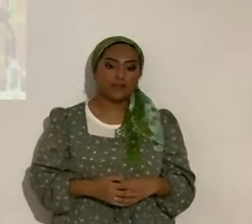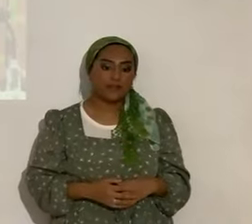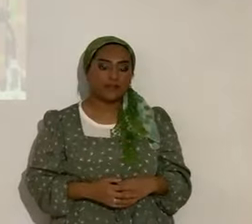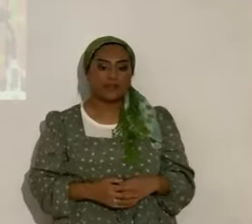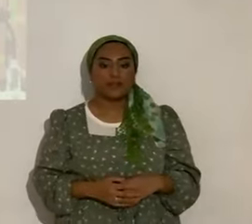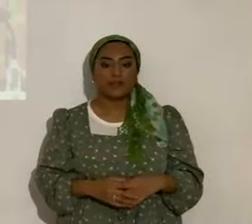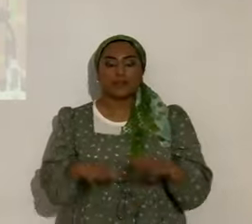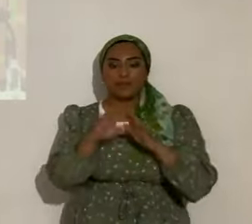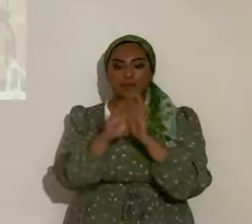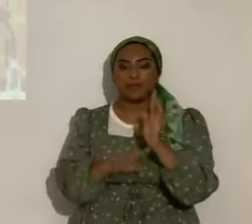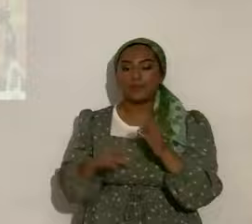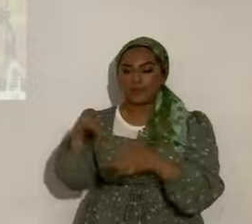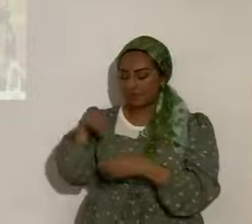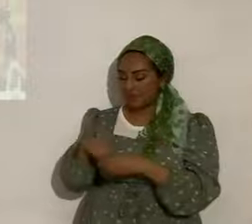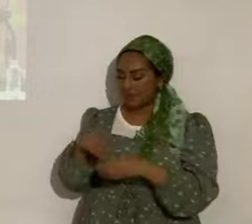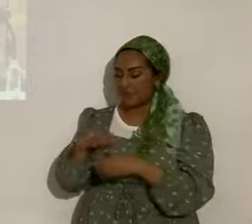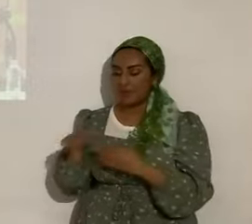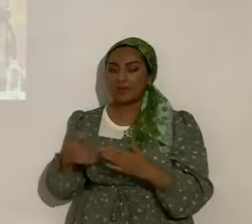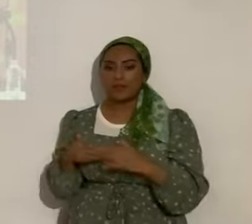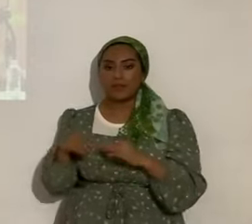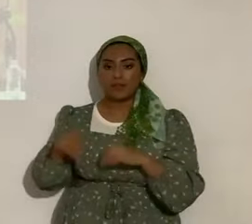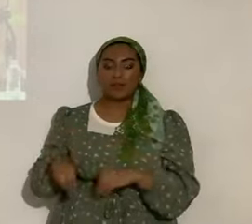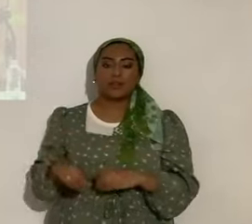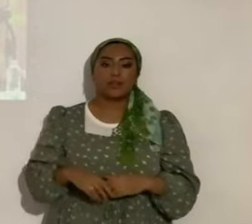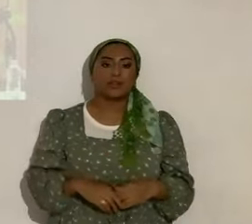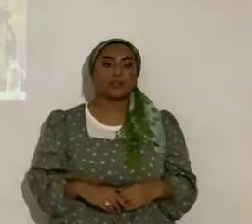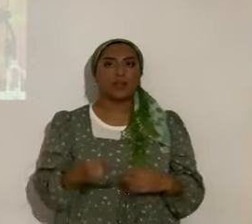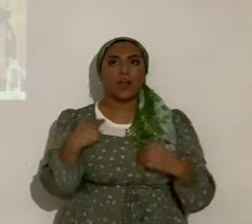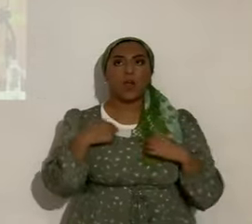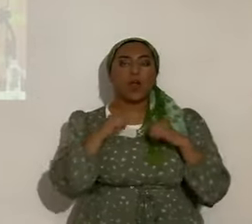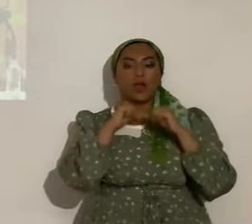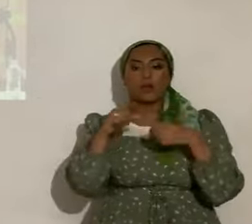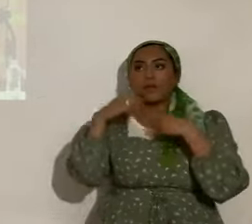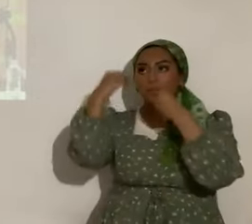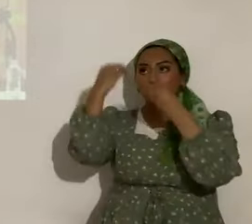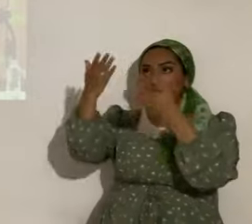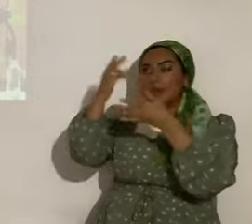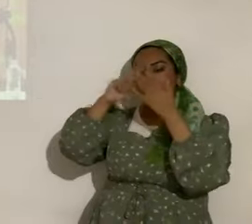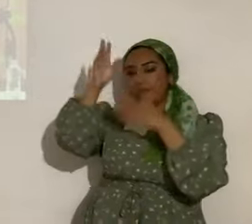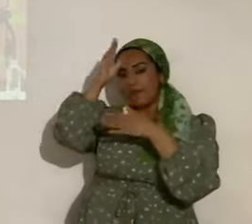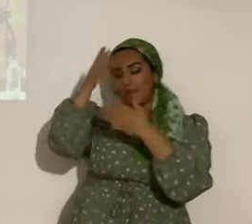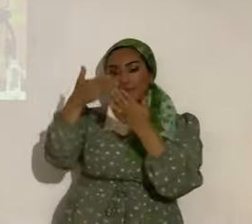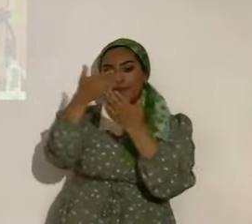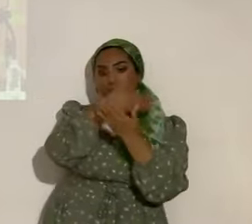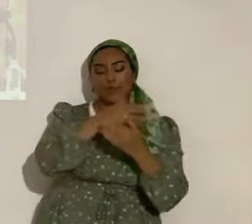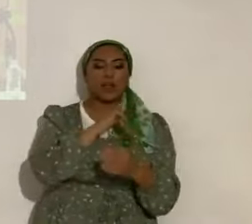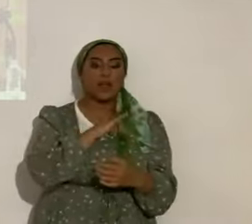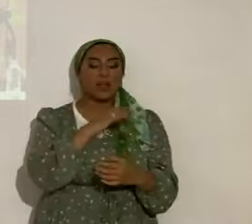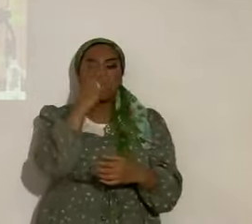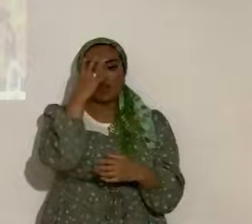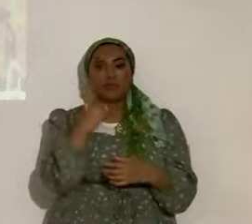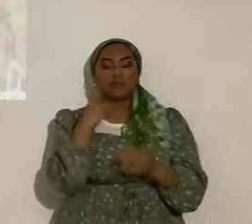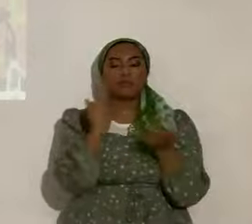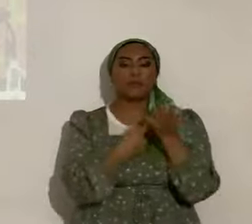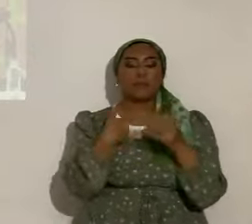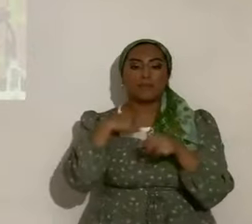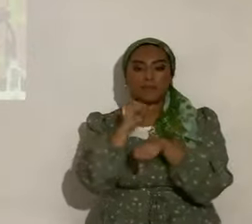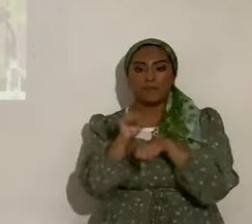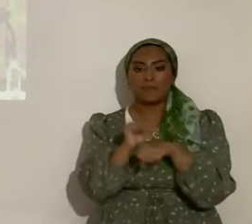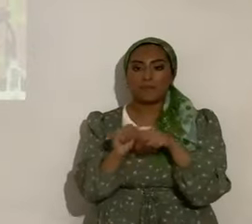su Tanakh, guarden todo. Siempre le digo al Eterno antes de dormir, a veces como empiezo a trabajar